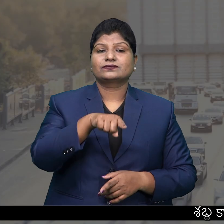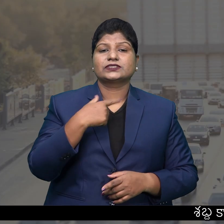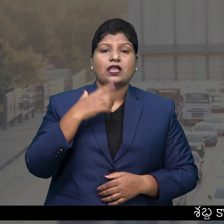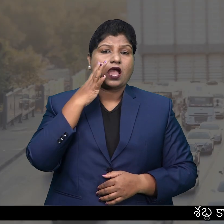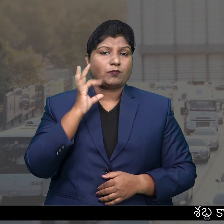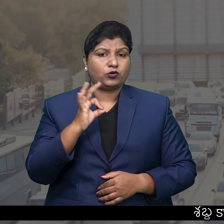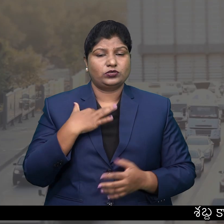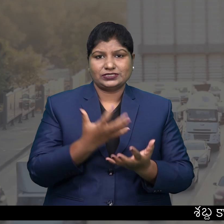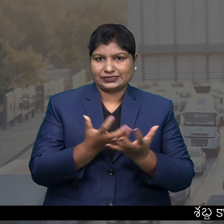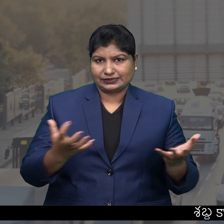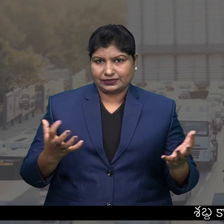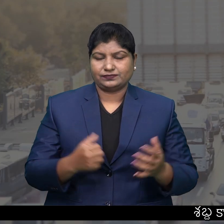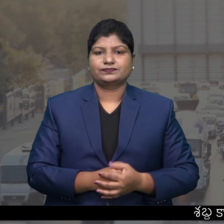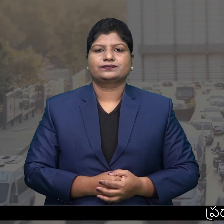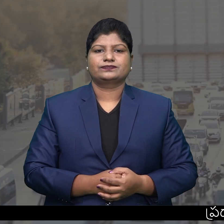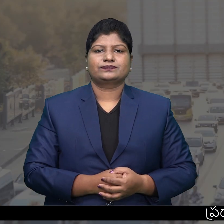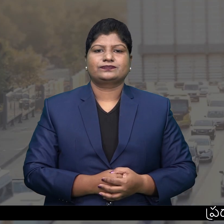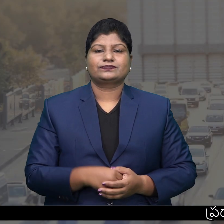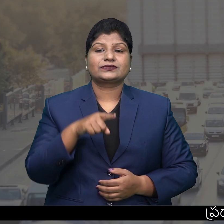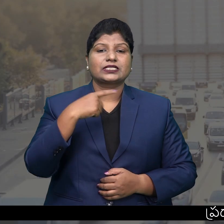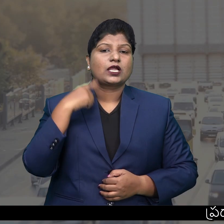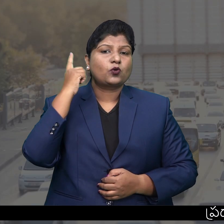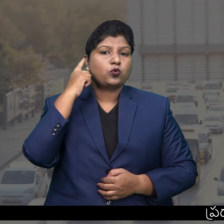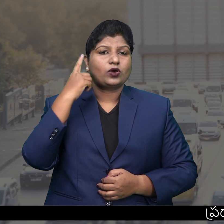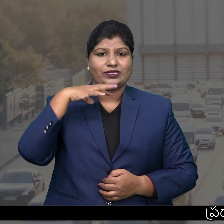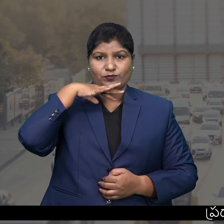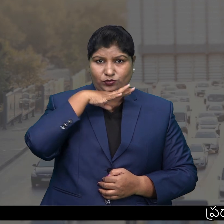శబ్ద కాలుష్యం యొక్క ప్రధాన వనరులు